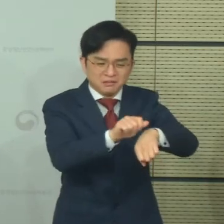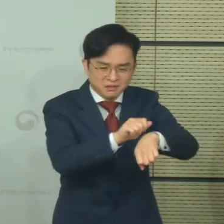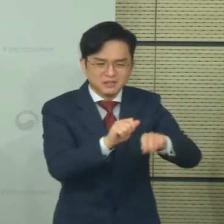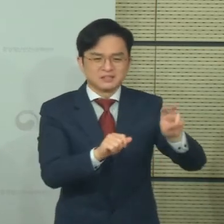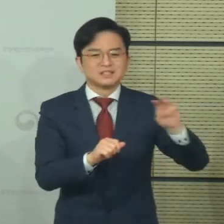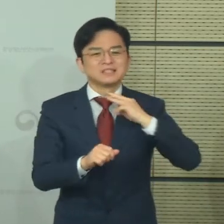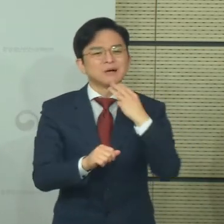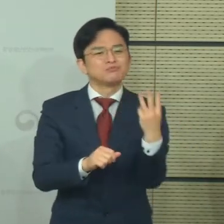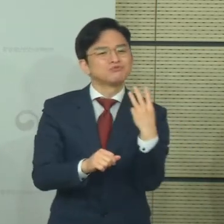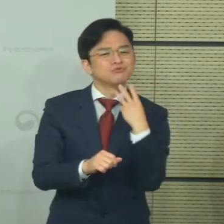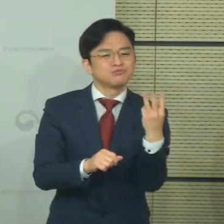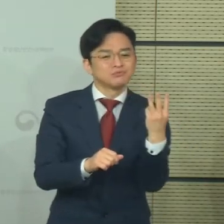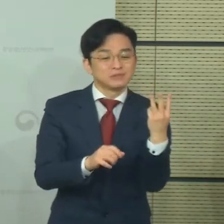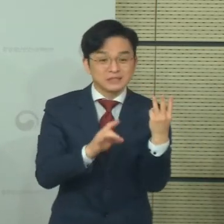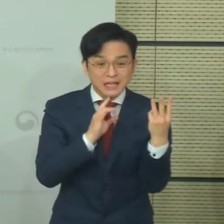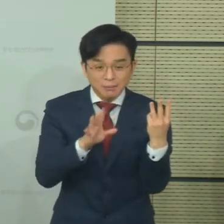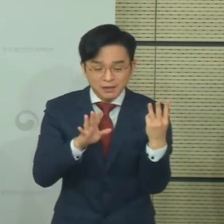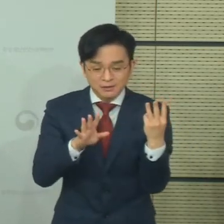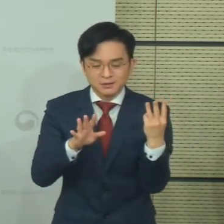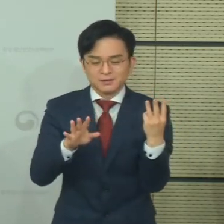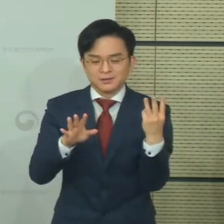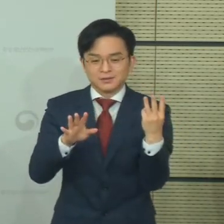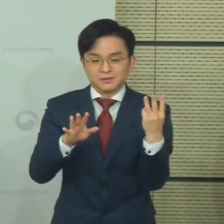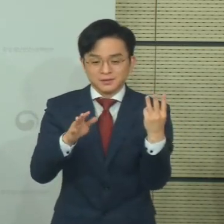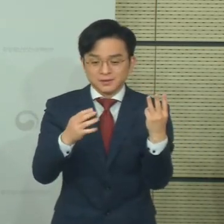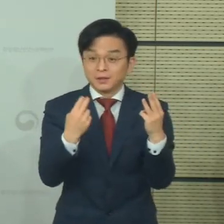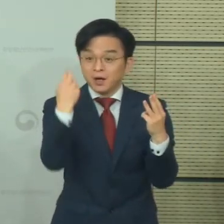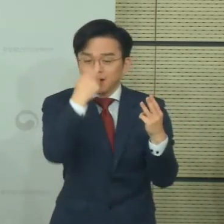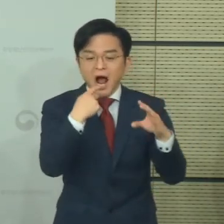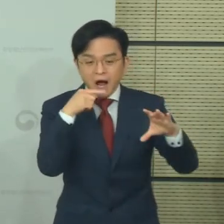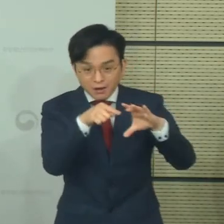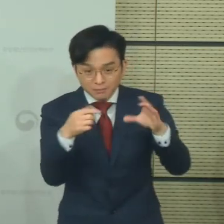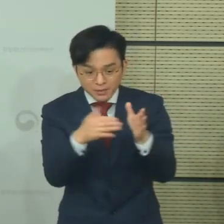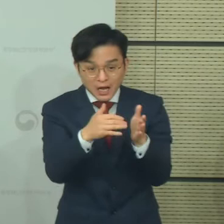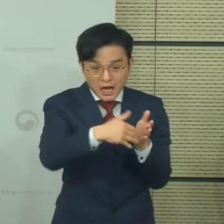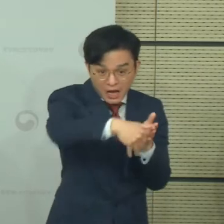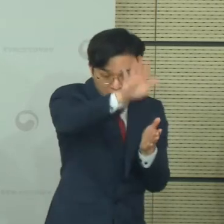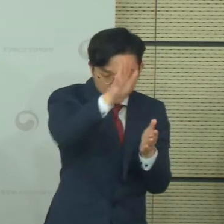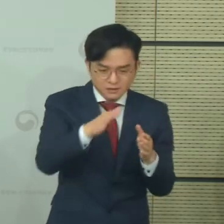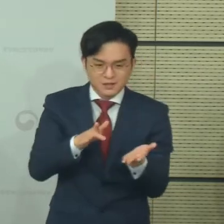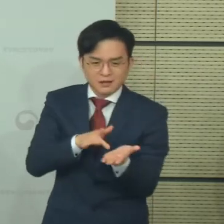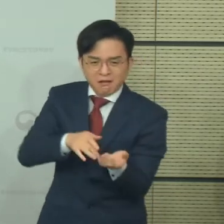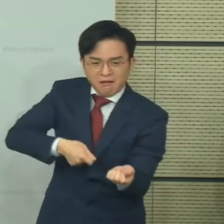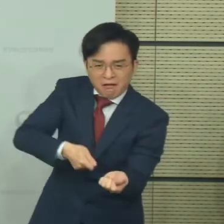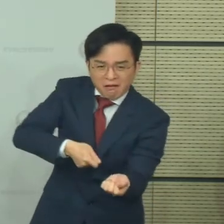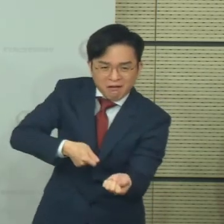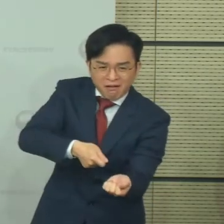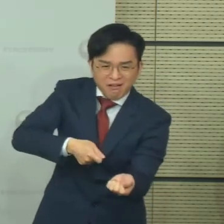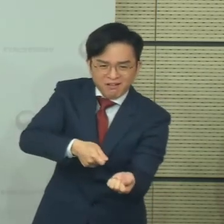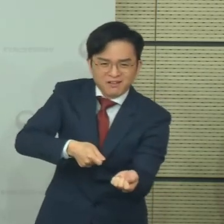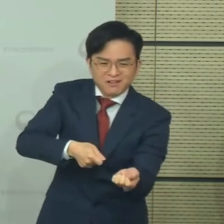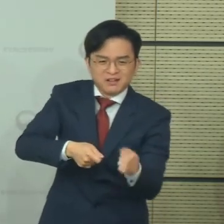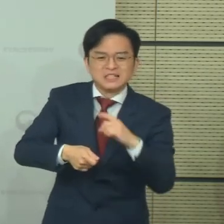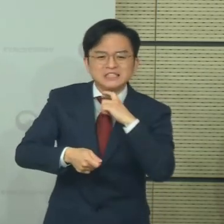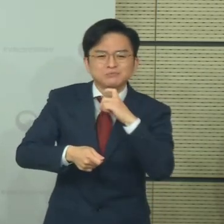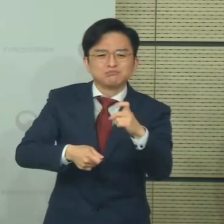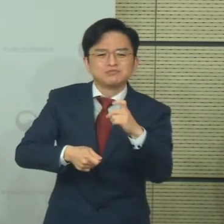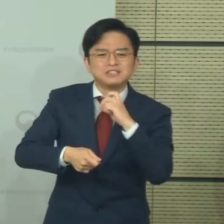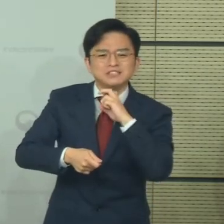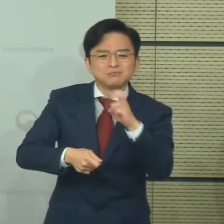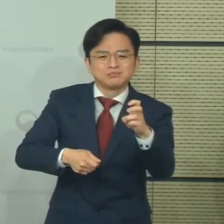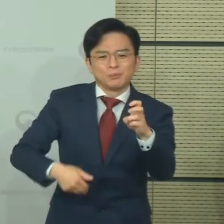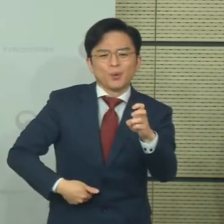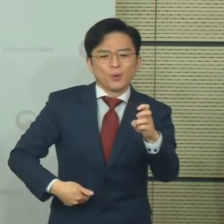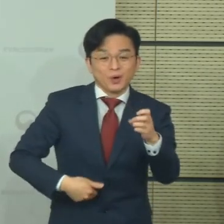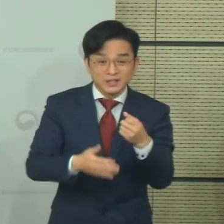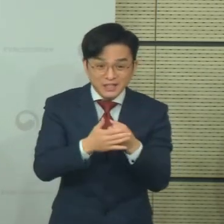정도의 시간이 소요되기 때문에 통상적으로 한 30분 정도에 한 명씩밖에 검사를 못하는 게 기존의 선별진료소였습니다.